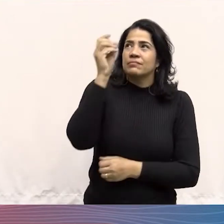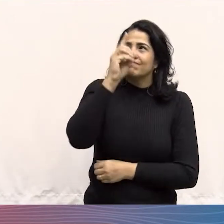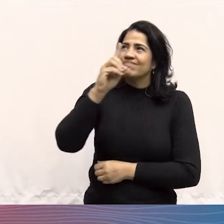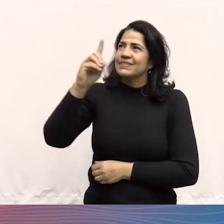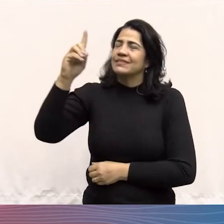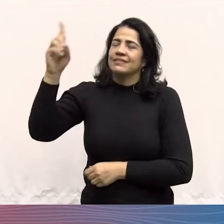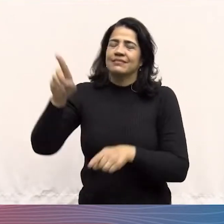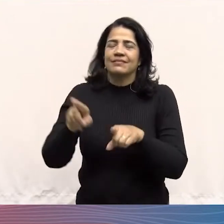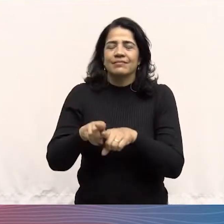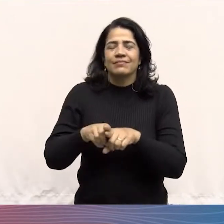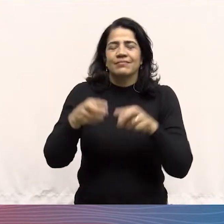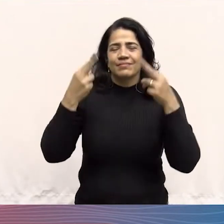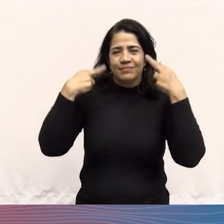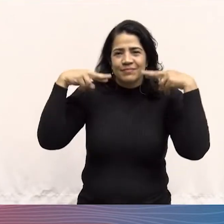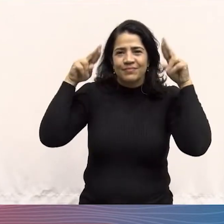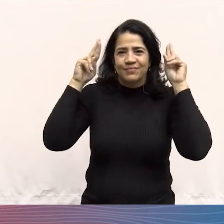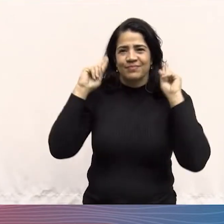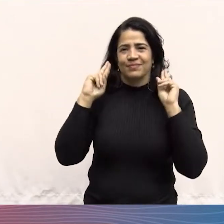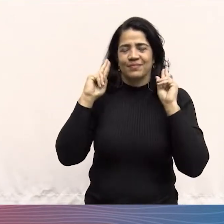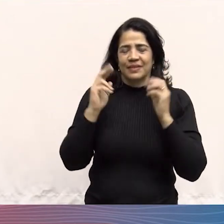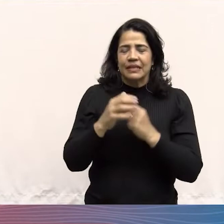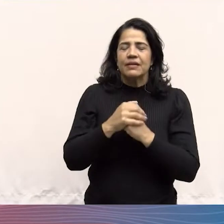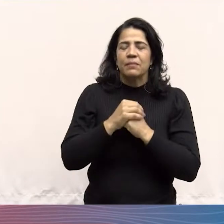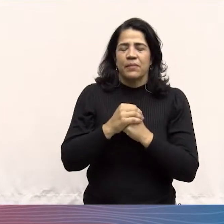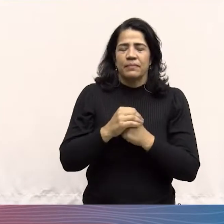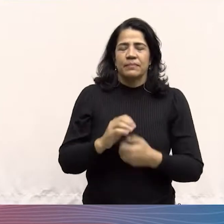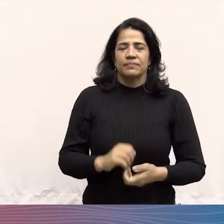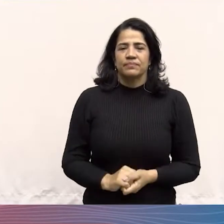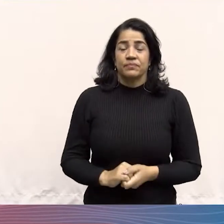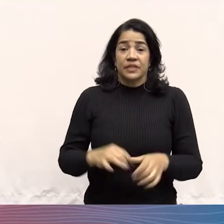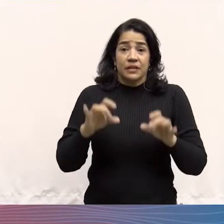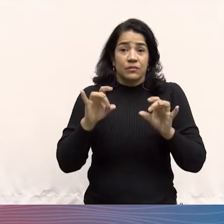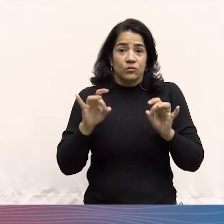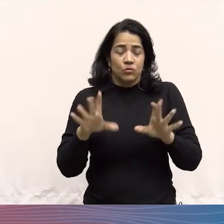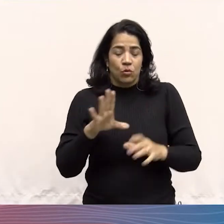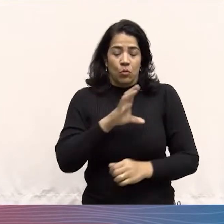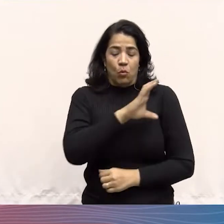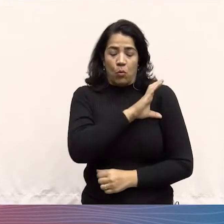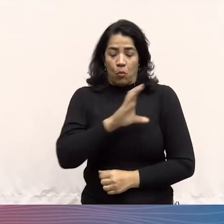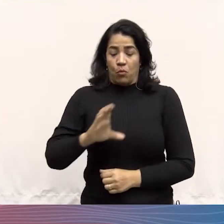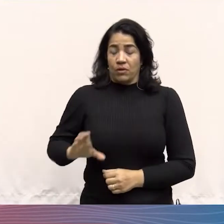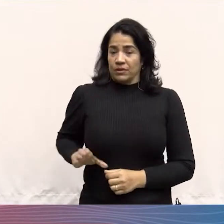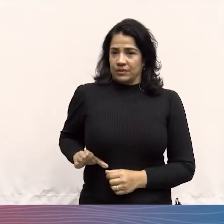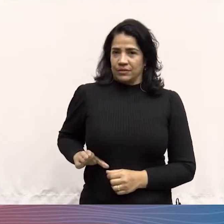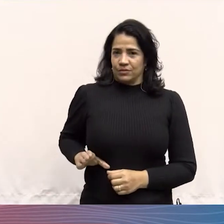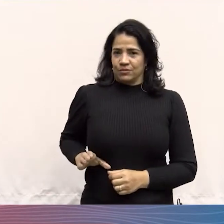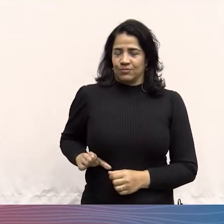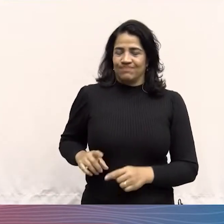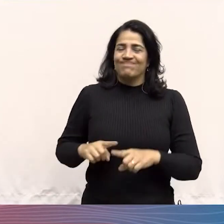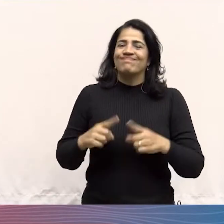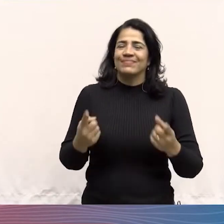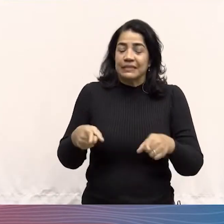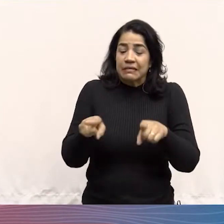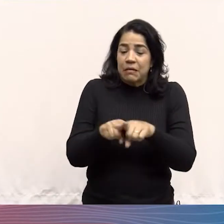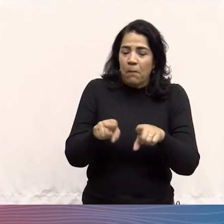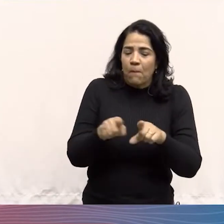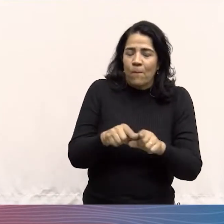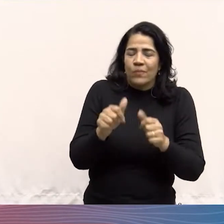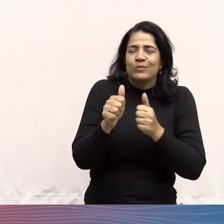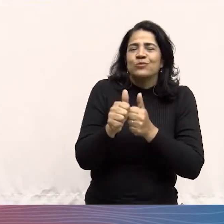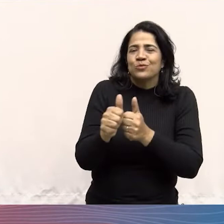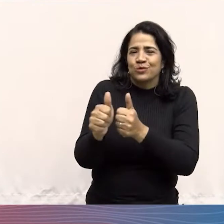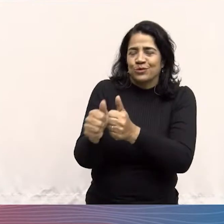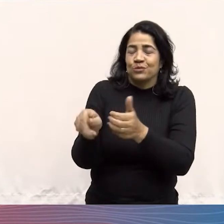Cordeiro. Amém? Então não é só Cristo, Cristo e os seus seguidores. Oh,